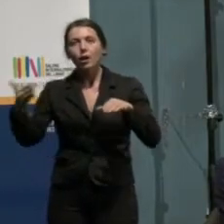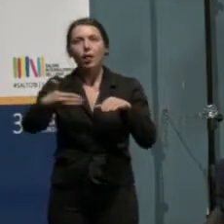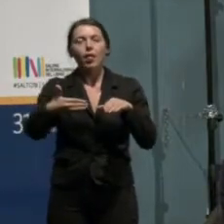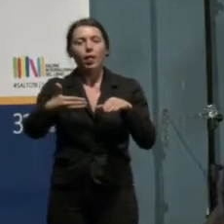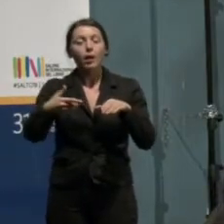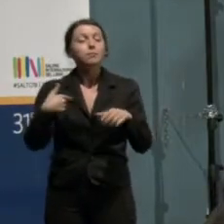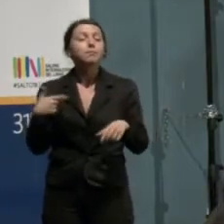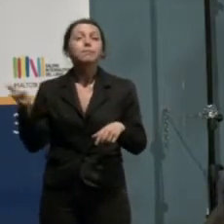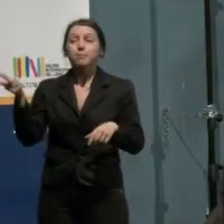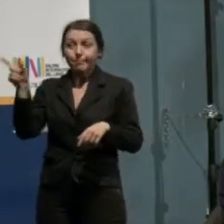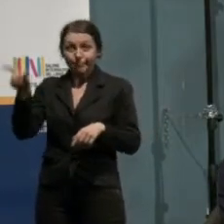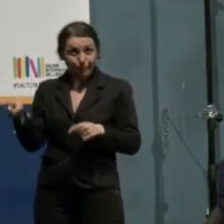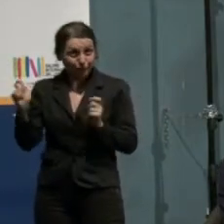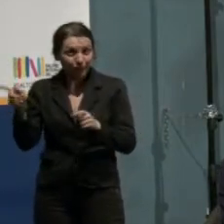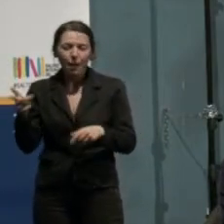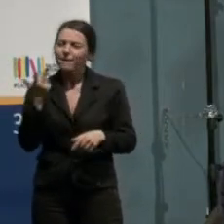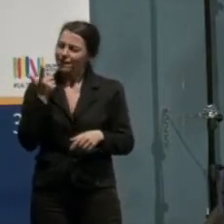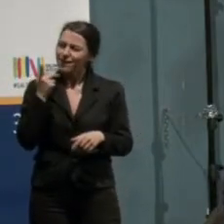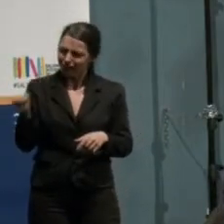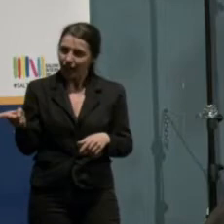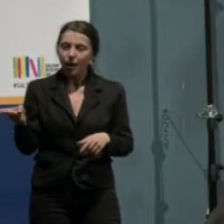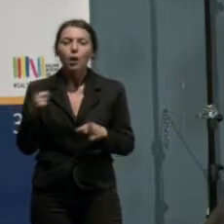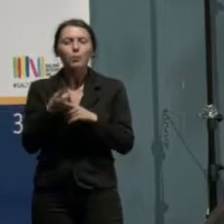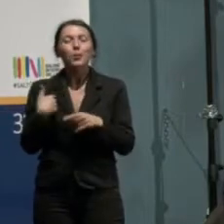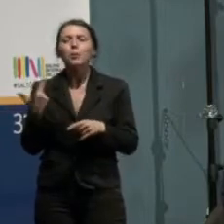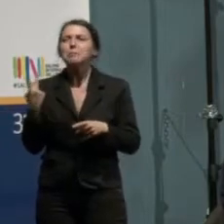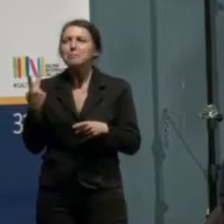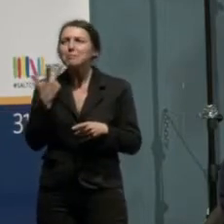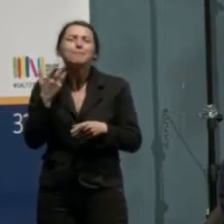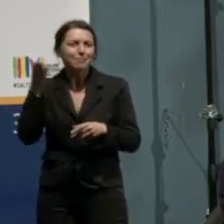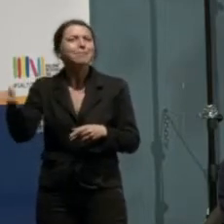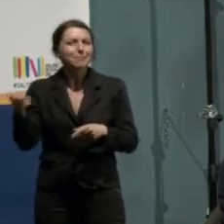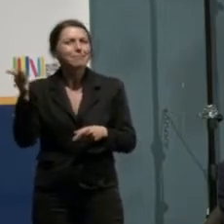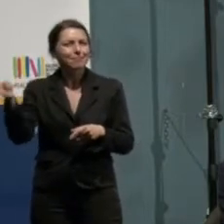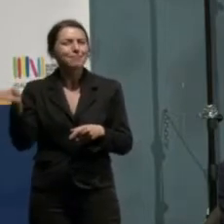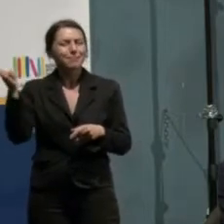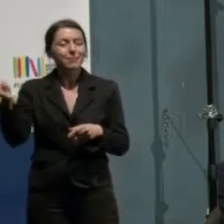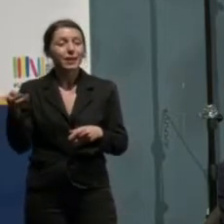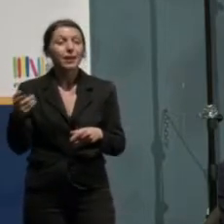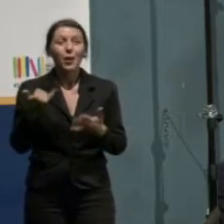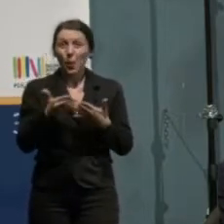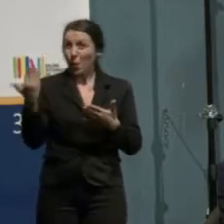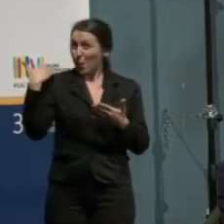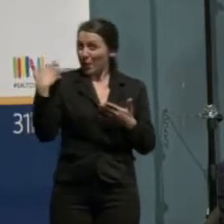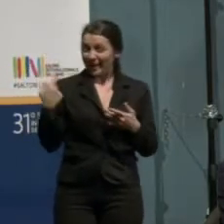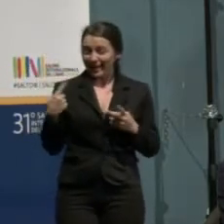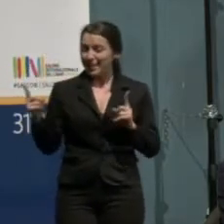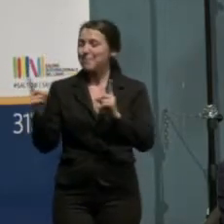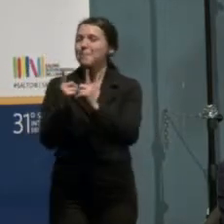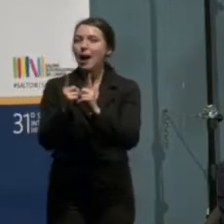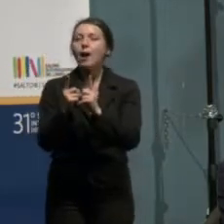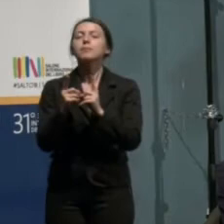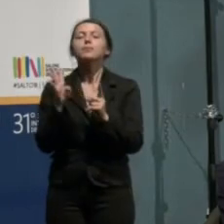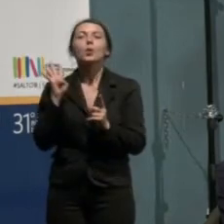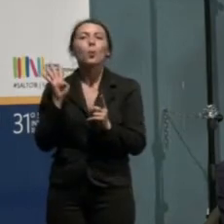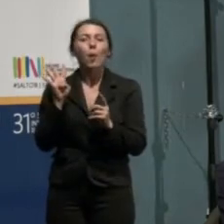ci piace andare lì l'ultima volta che ci siamo visti c'erano quattro persone attorno a noi due da una parte dall